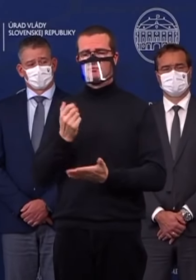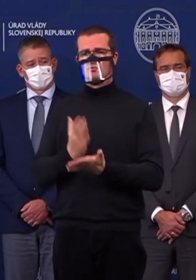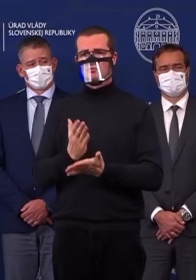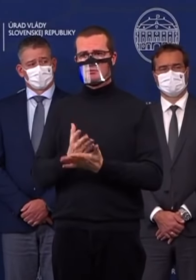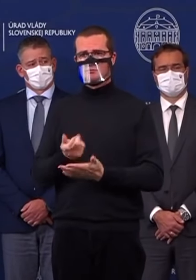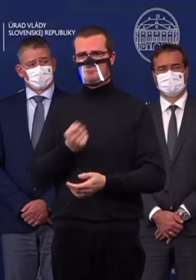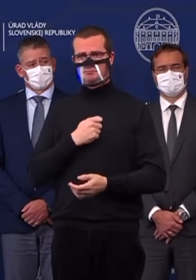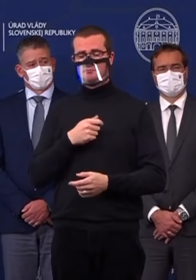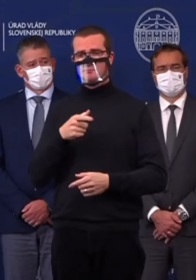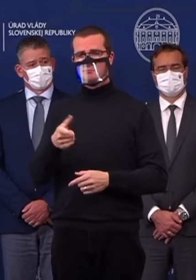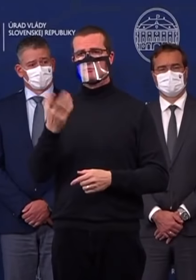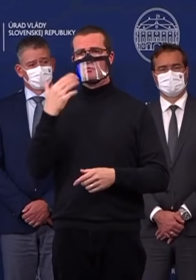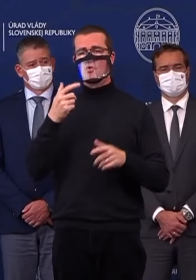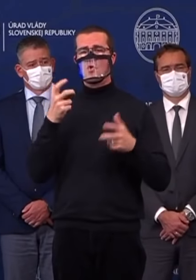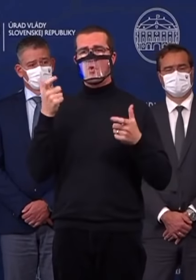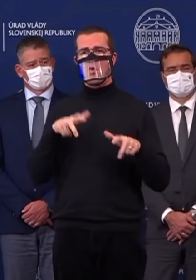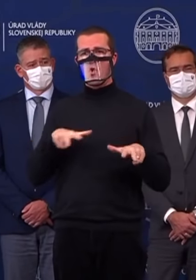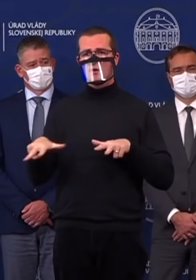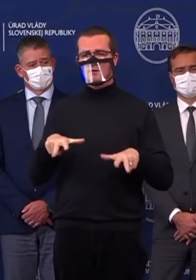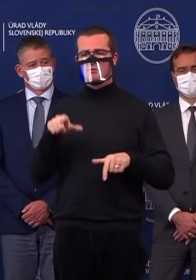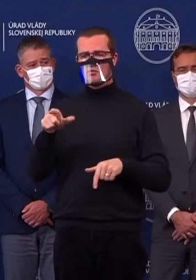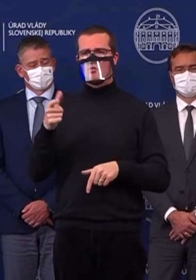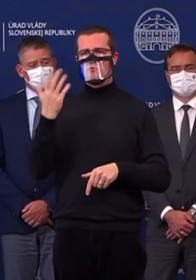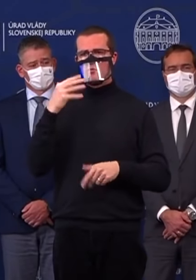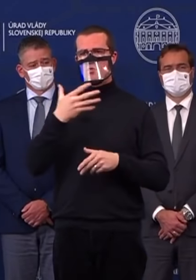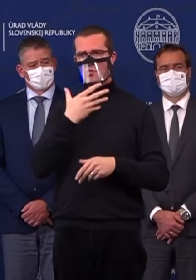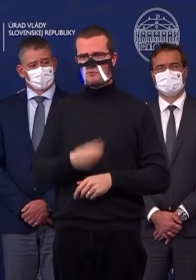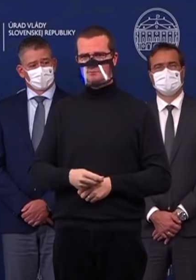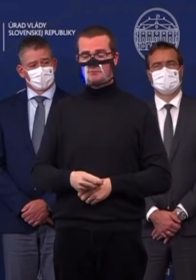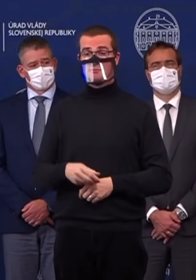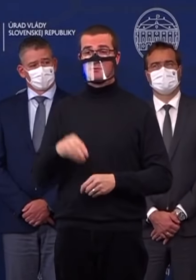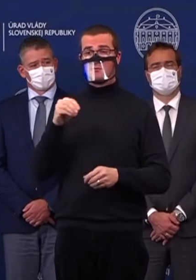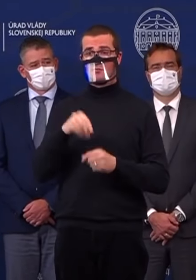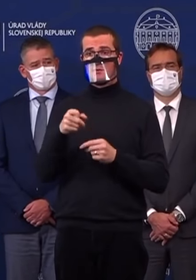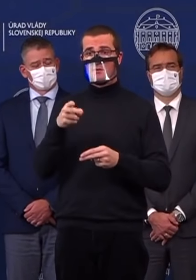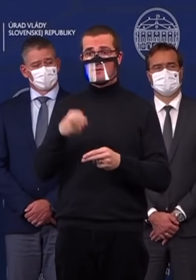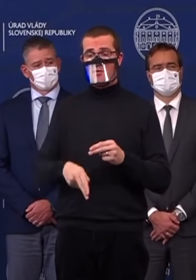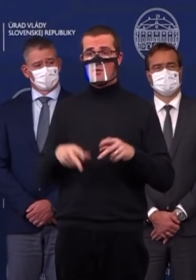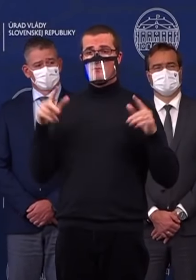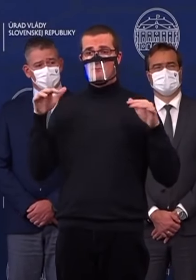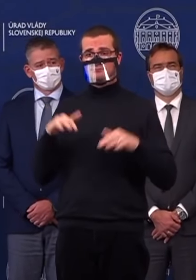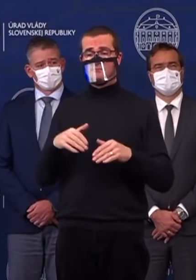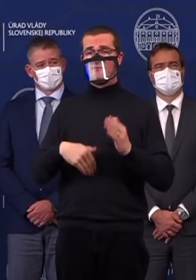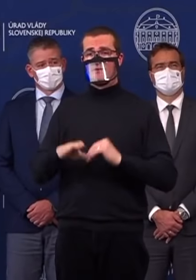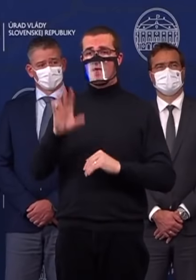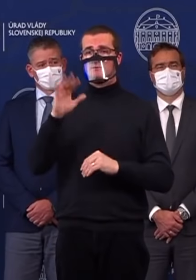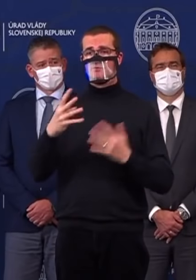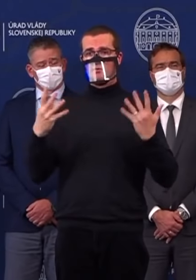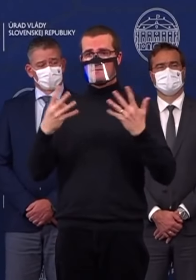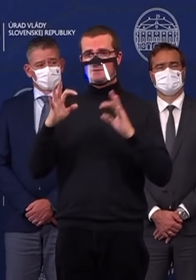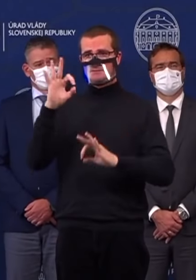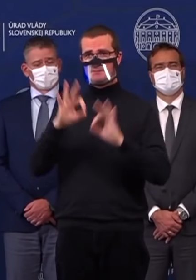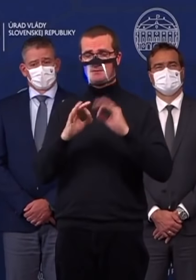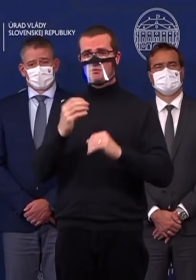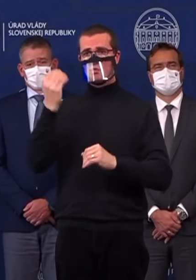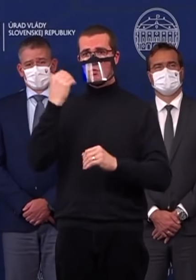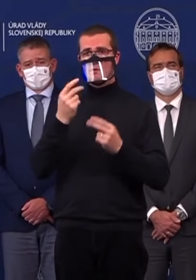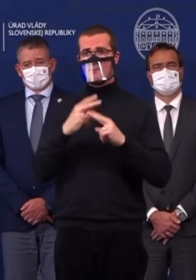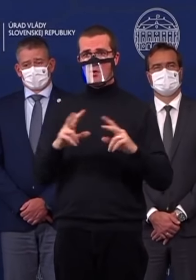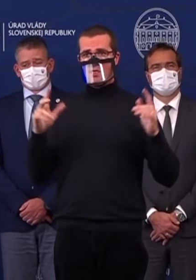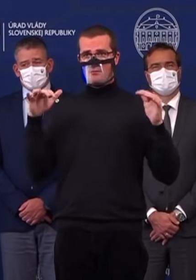bude minimálne z organizačného hľadiska úspešná. To, že nakoniec sa zúčastní viac ako 90% ľudí, ktorí sa